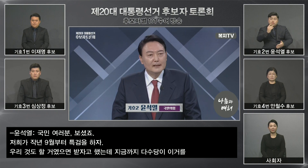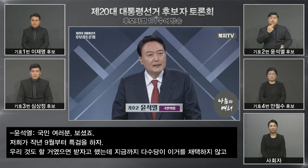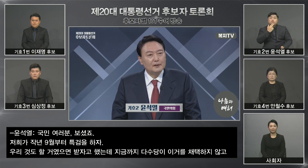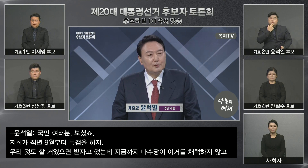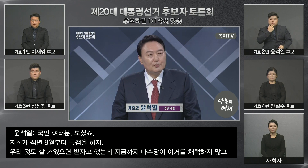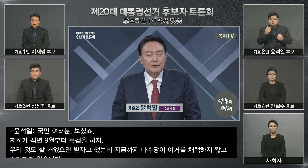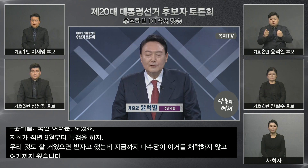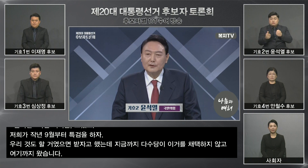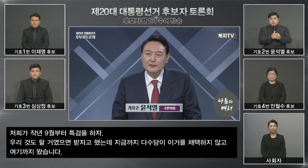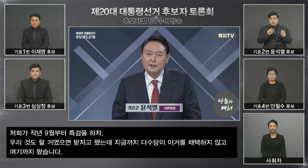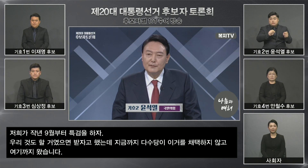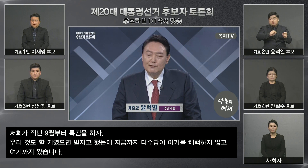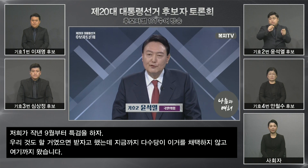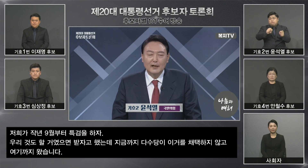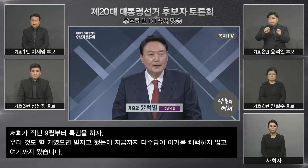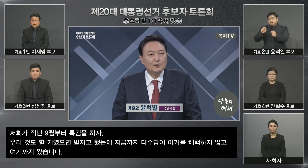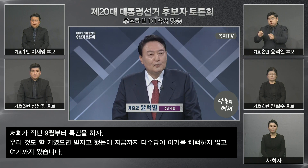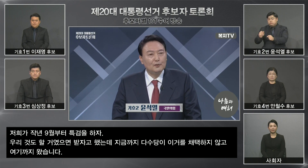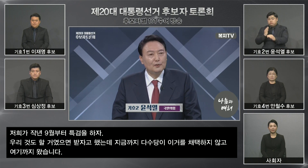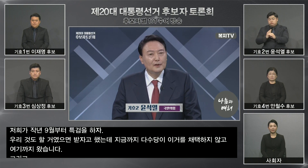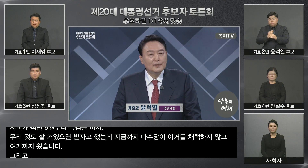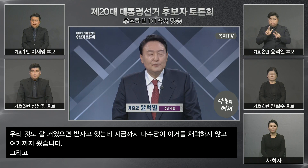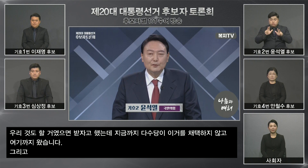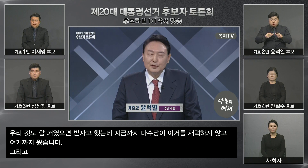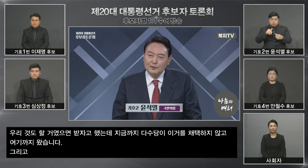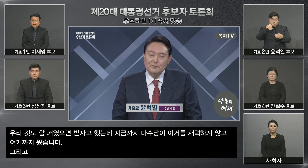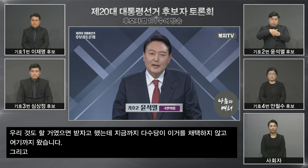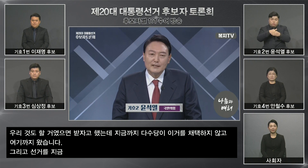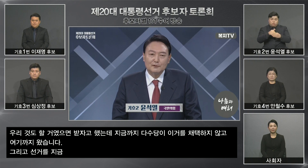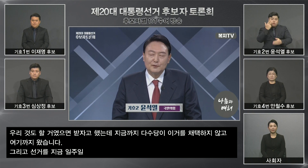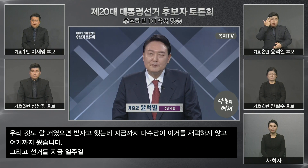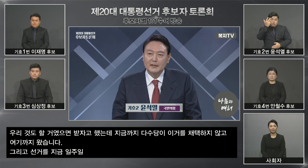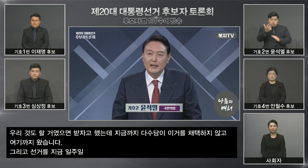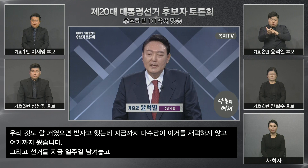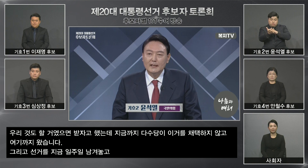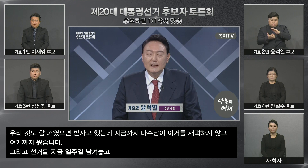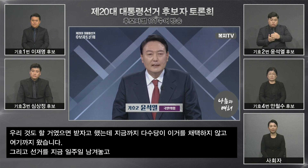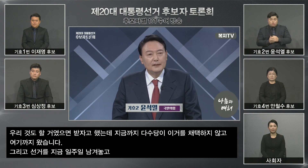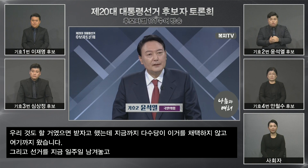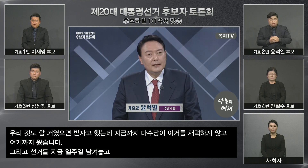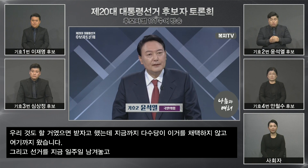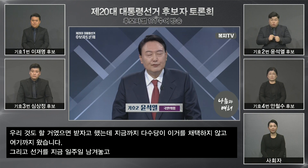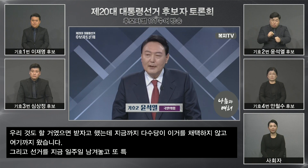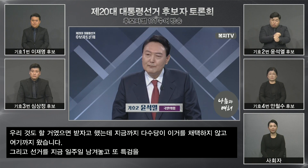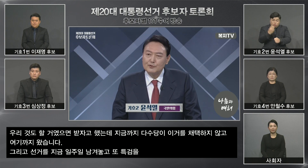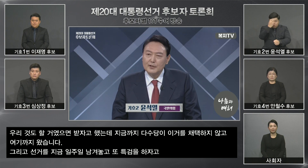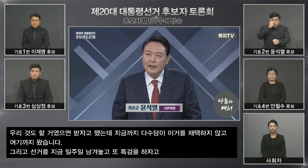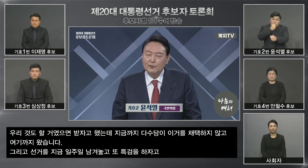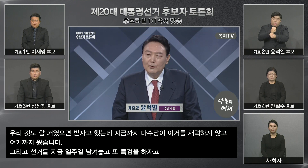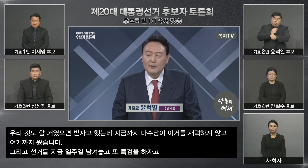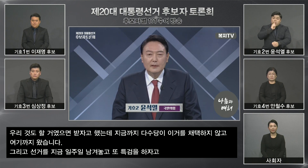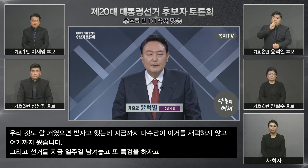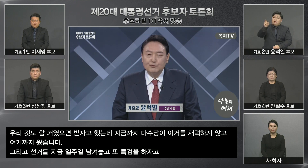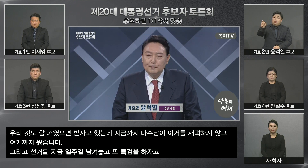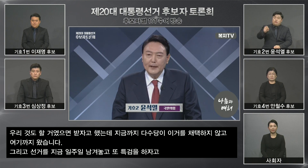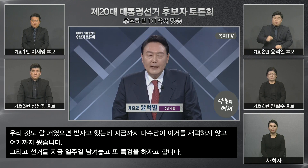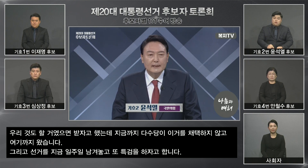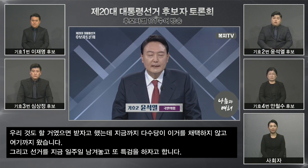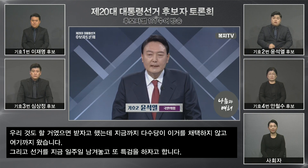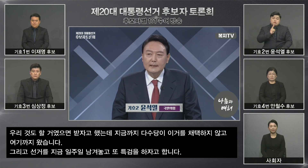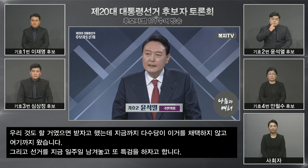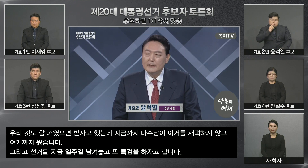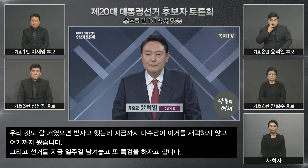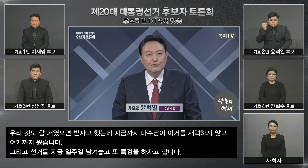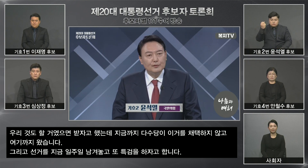왔습니다. 그러고 선거를 지금 일주일 남겨놓고 또 특검을 하자고 그럽니다. 이렇게 후한무치하고